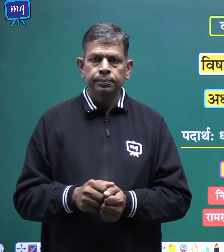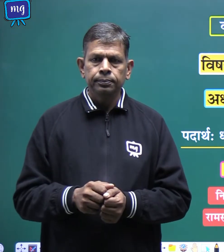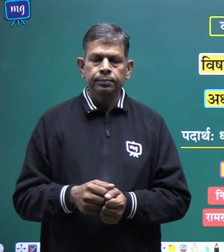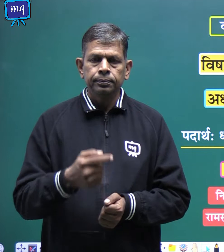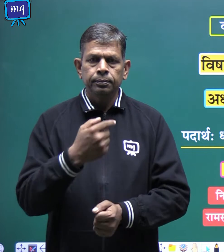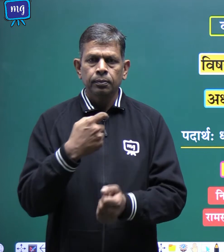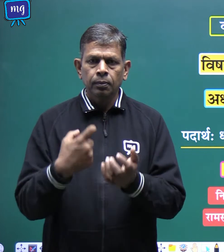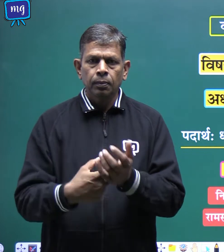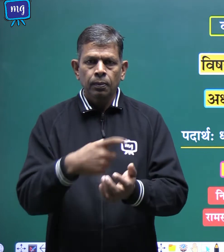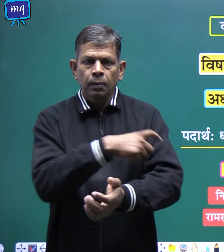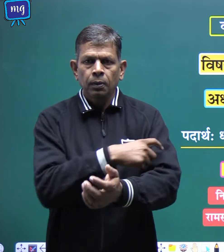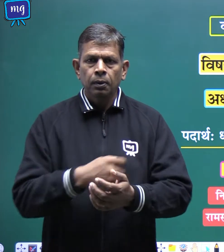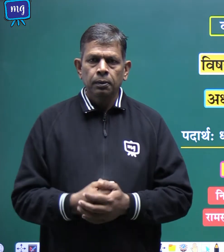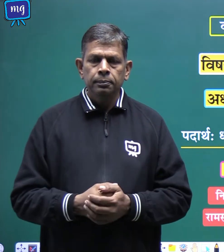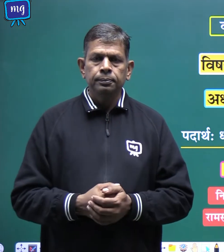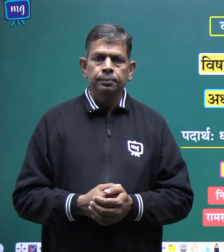रामस्वरूप कुमार।